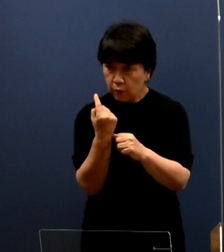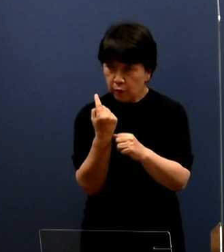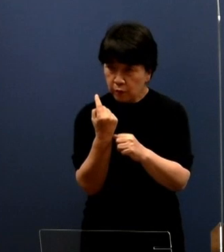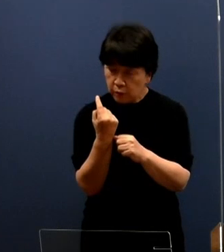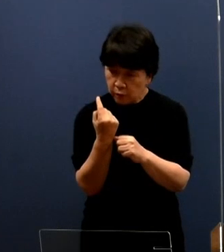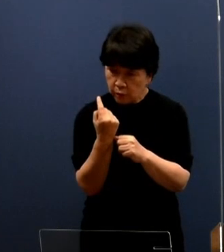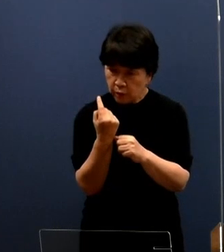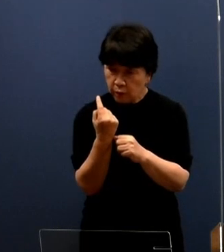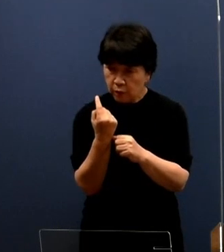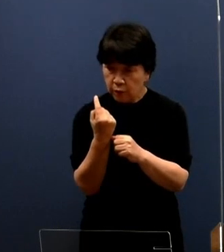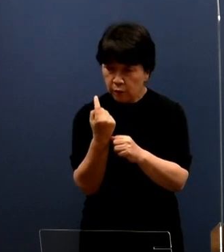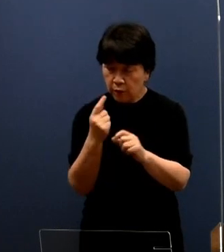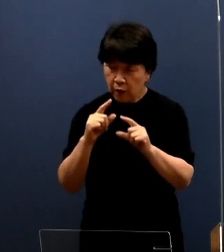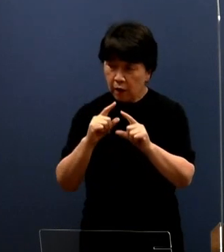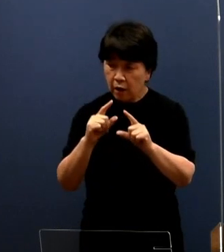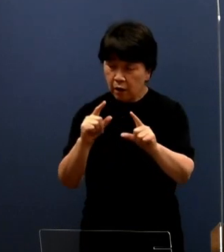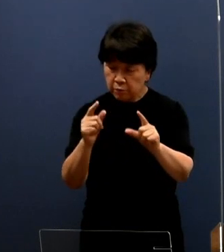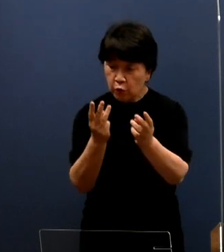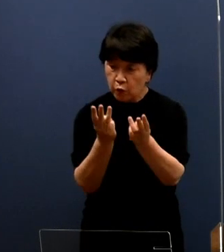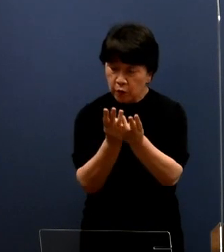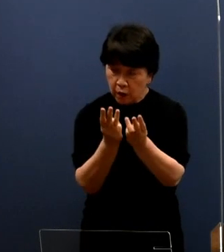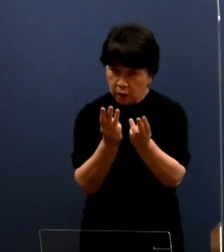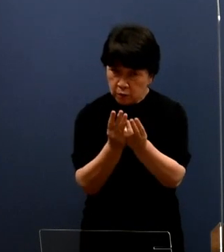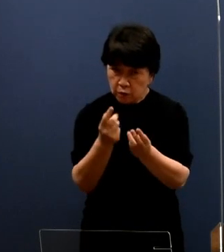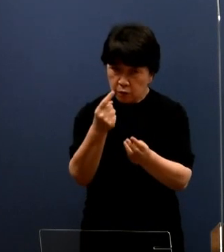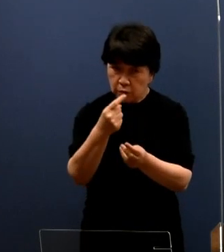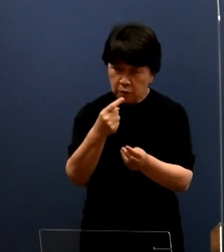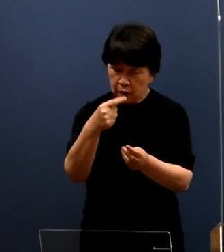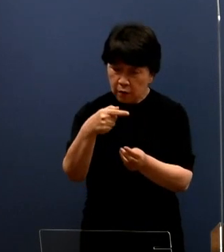昨日公表した1604だっけさんが、